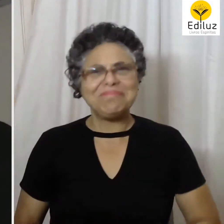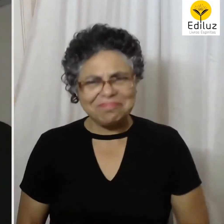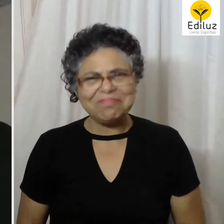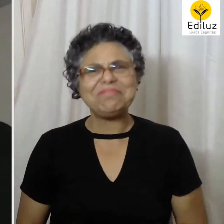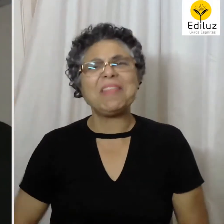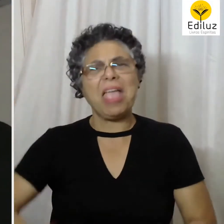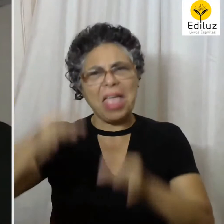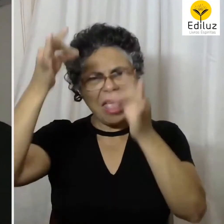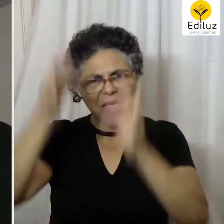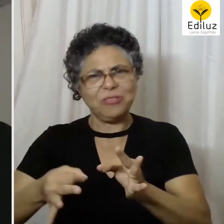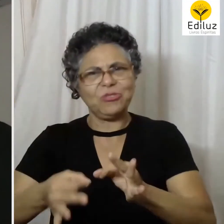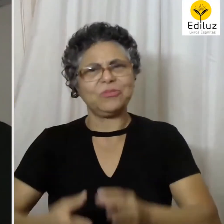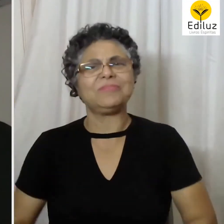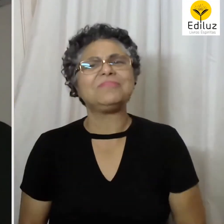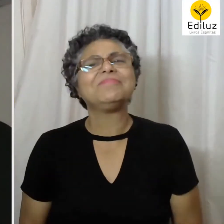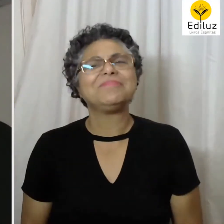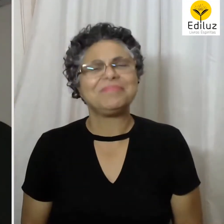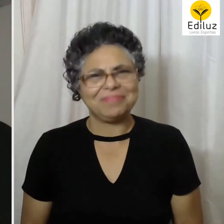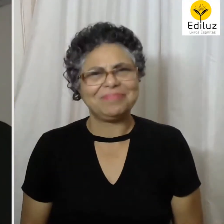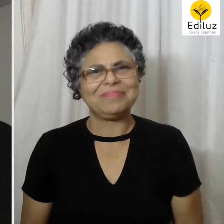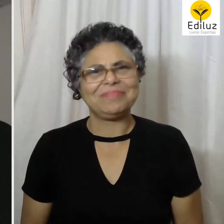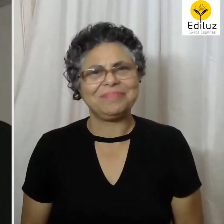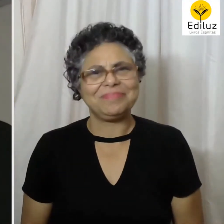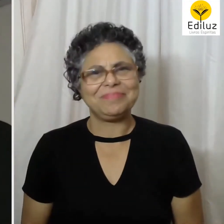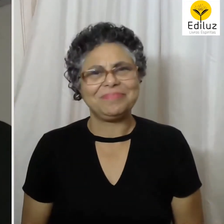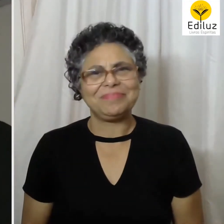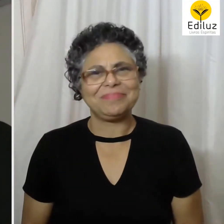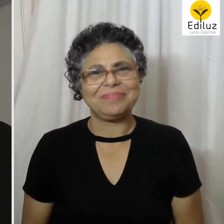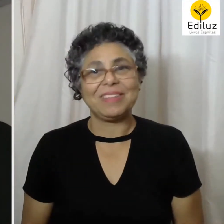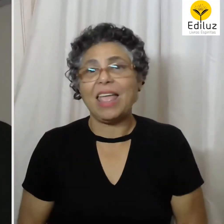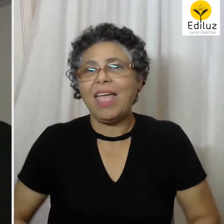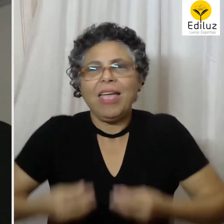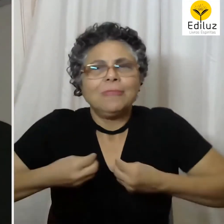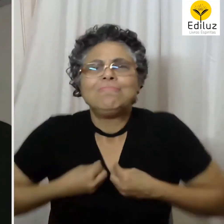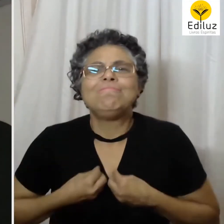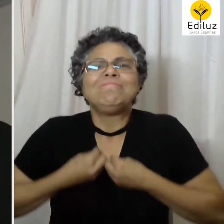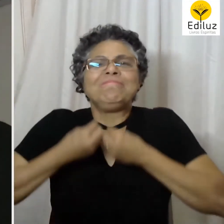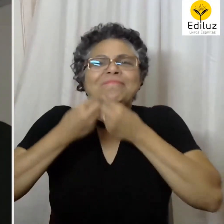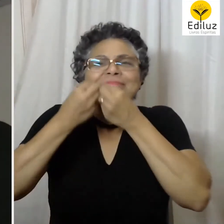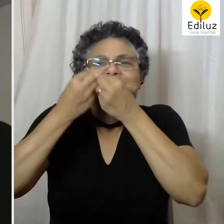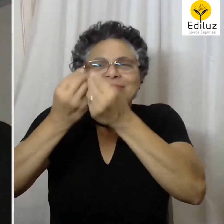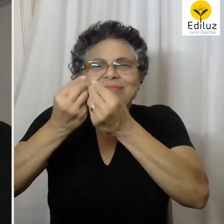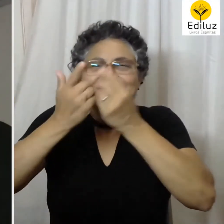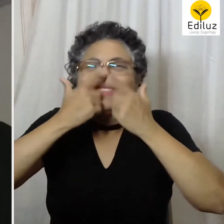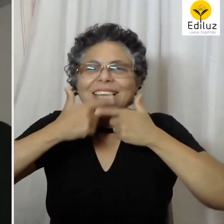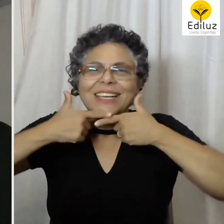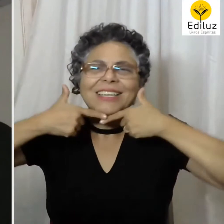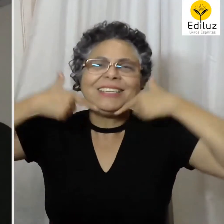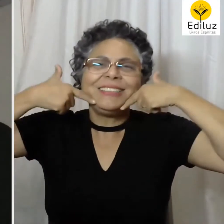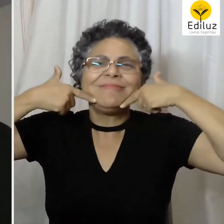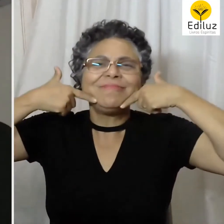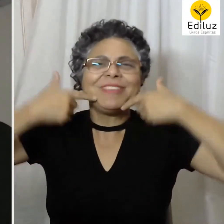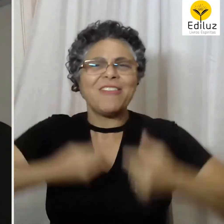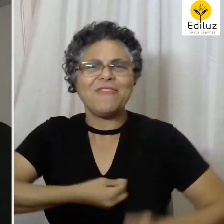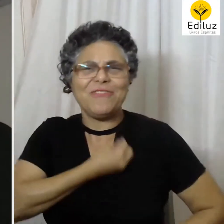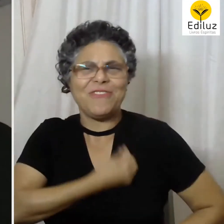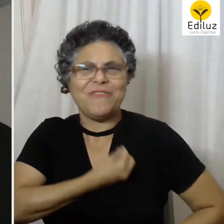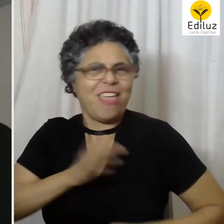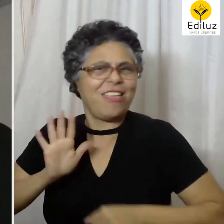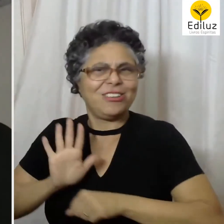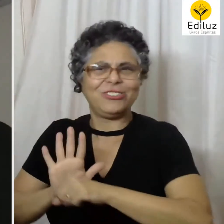isso. É isso. E se entregar, e sorrir, e viver, e conviver, e